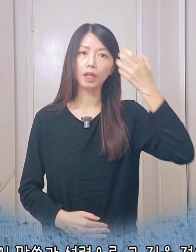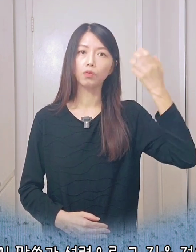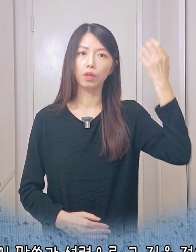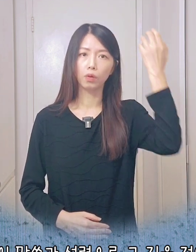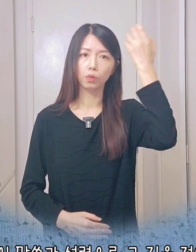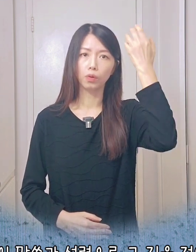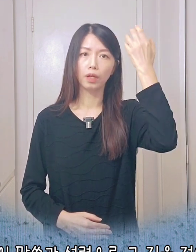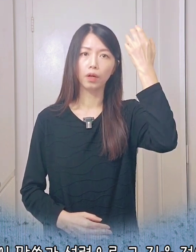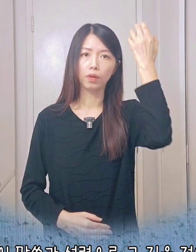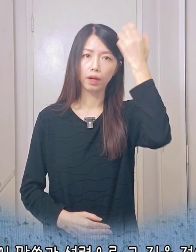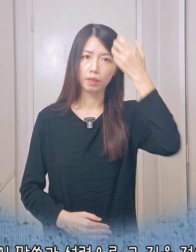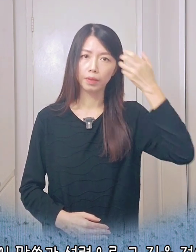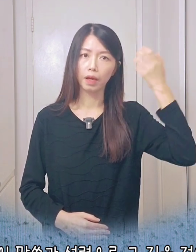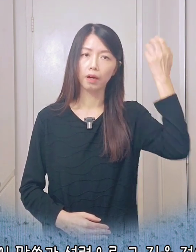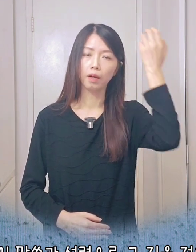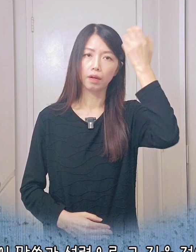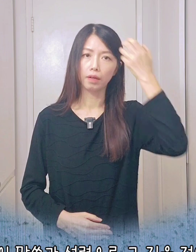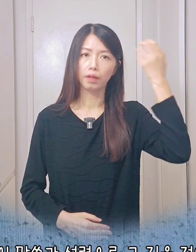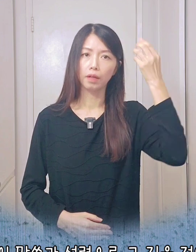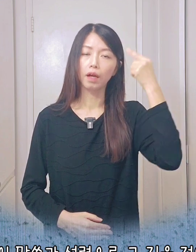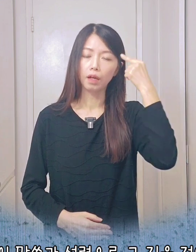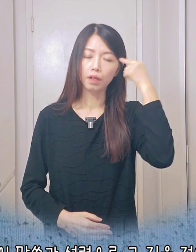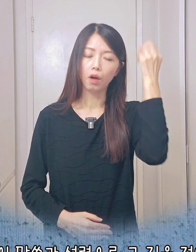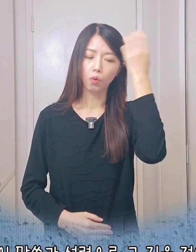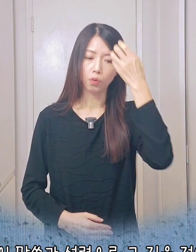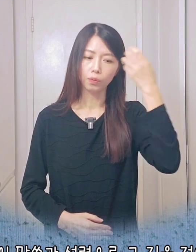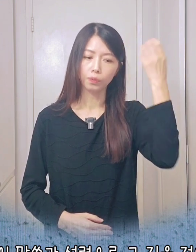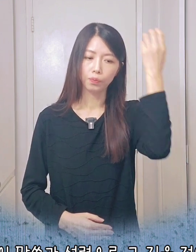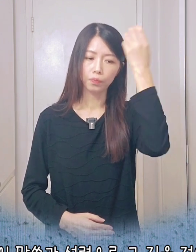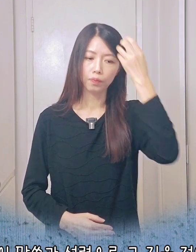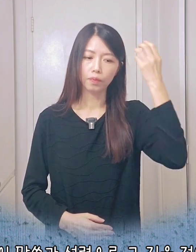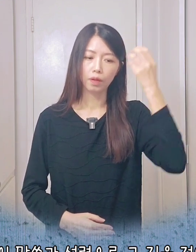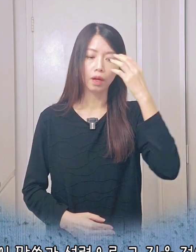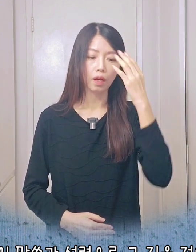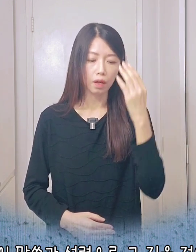동그라미를 크게 2개 정도 그린다고 생각하시면 돼요. 영혼,